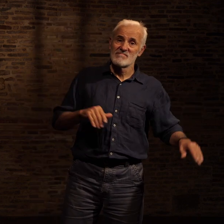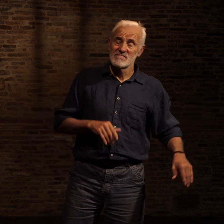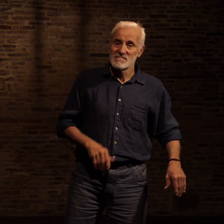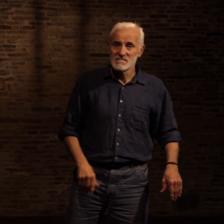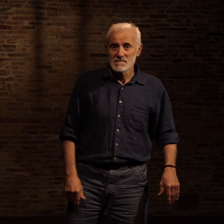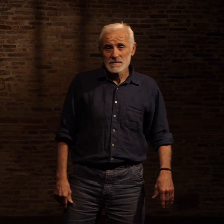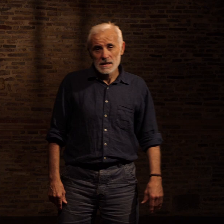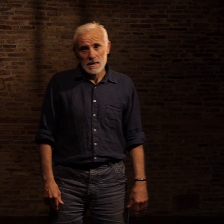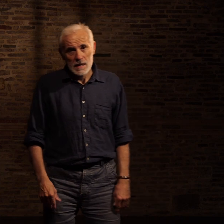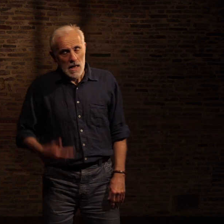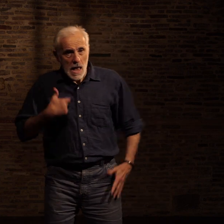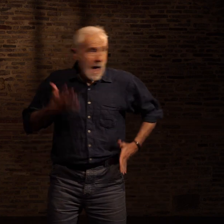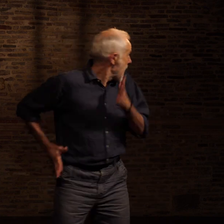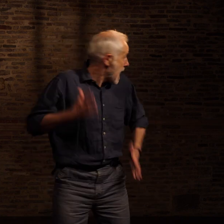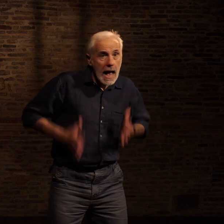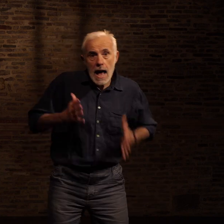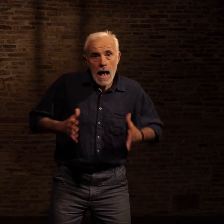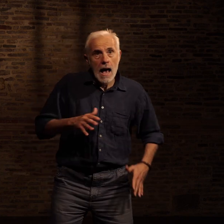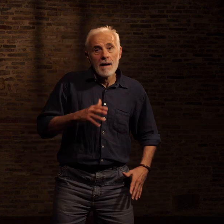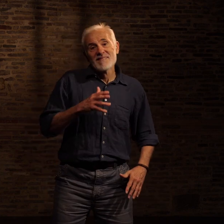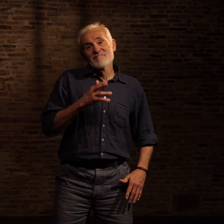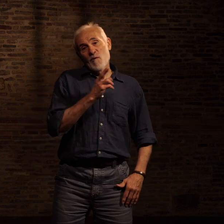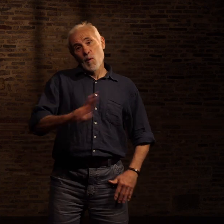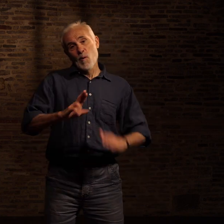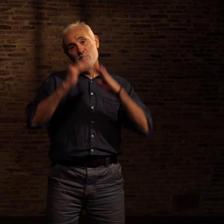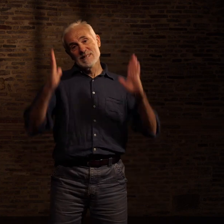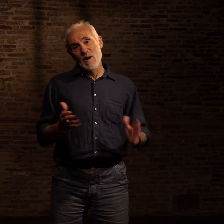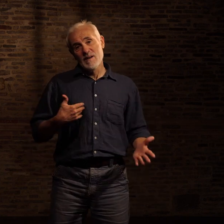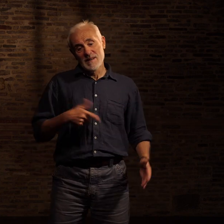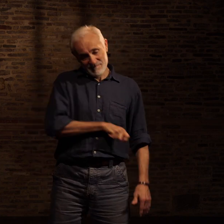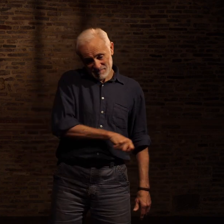j'ai pénétré dans la maison et me suis avancé dans le vestibule